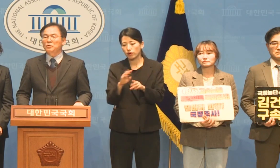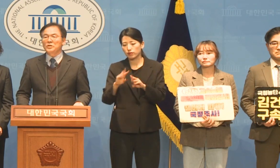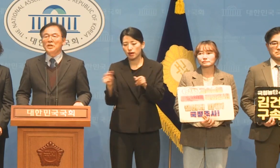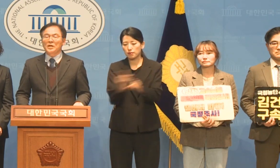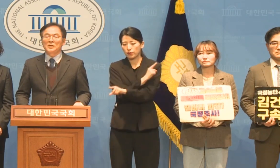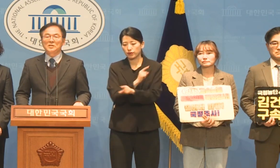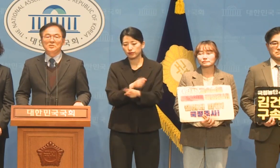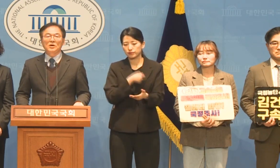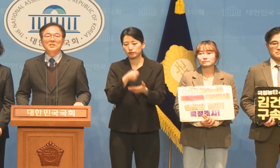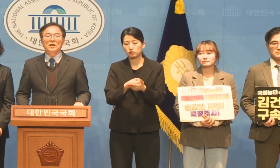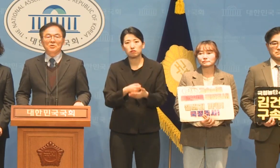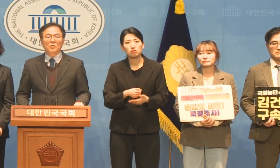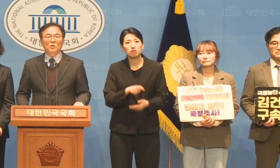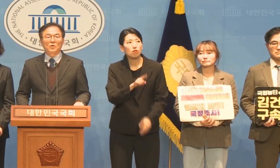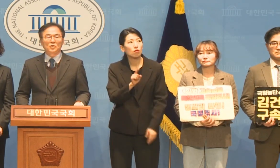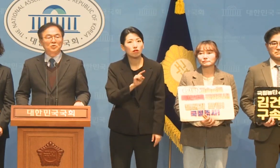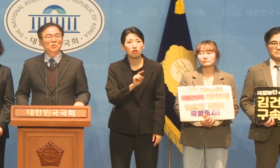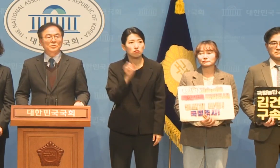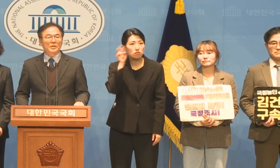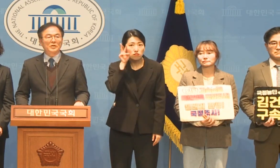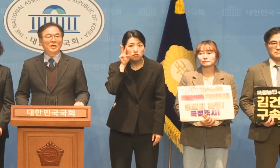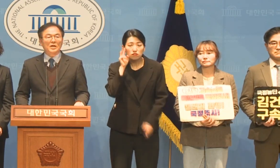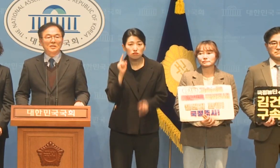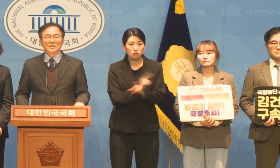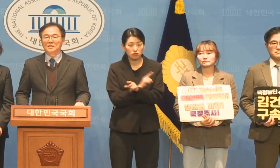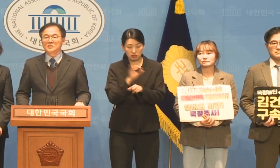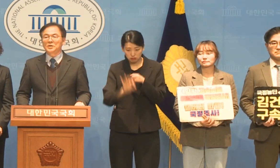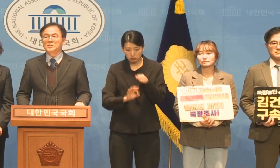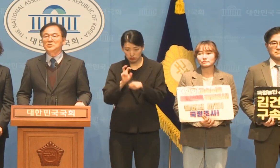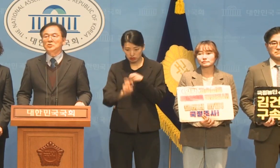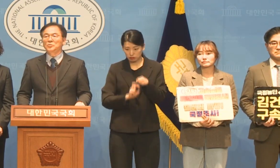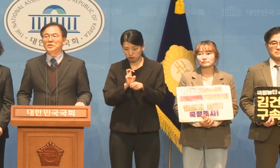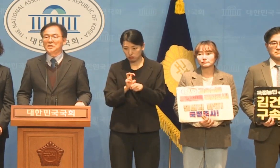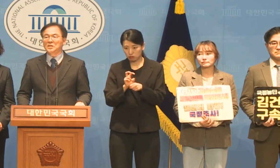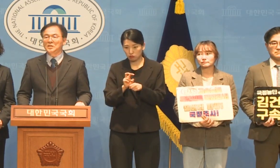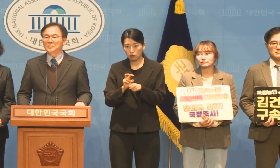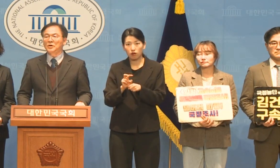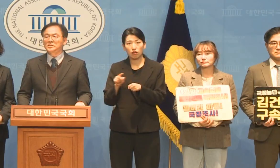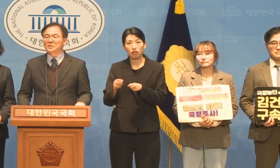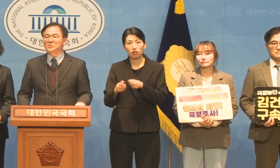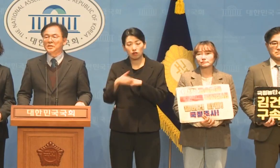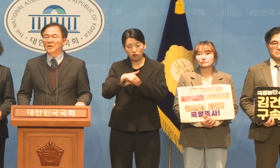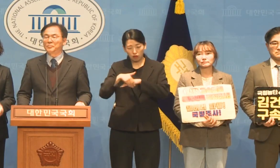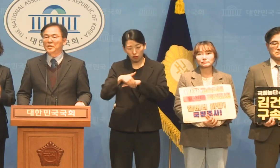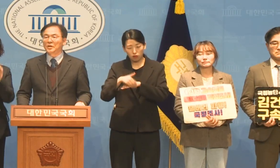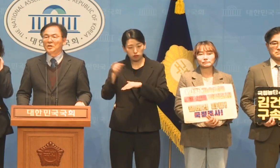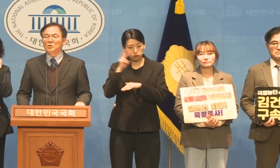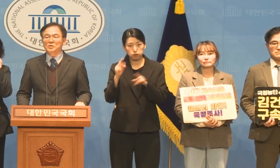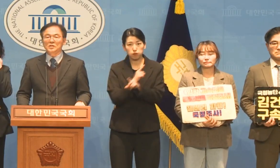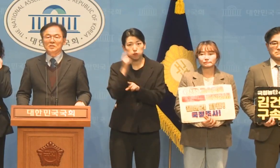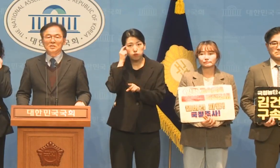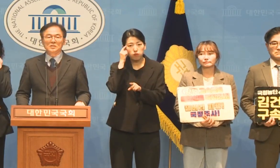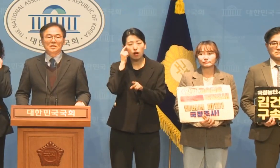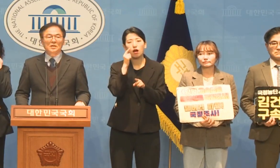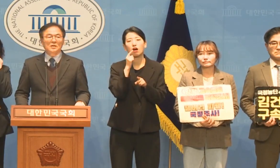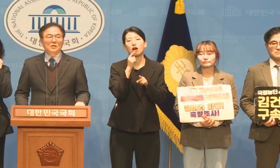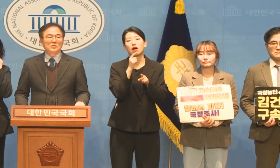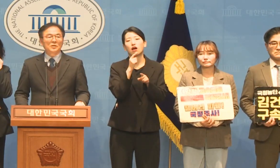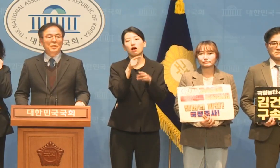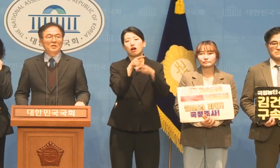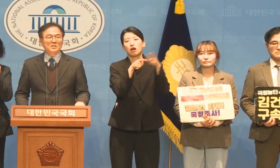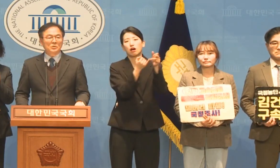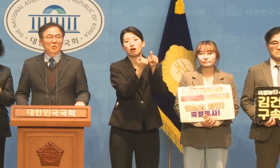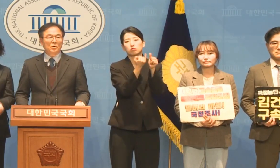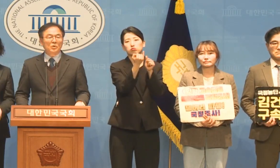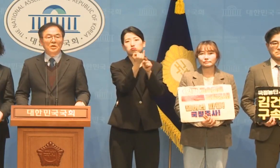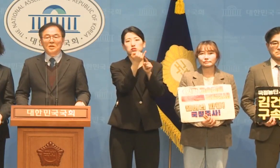대통령 부인의 처가 땅으로 종점을 변경한 정말 있을 수 없는 일이 벌어진 것입니다. 그리고 저희들은